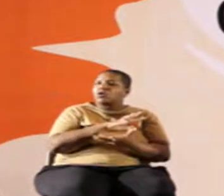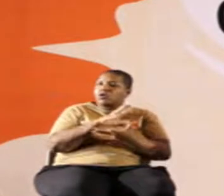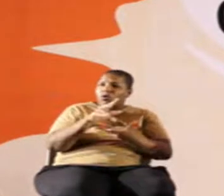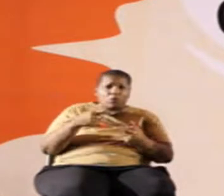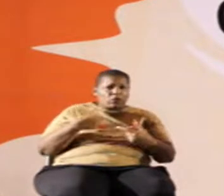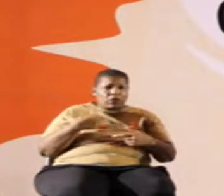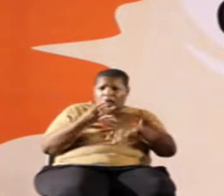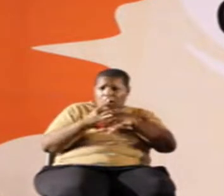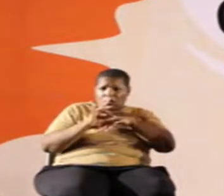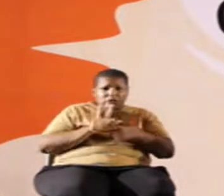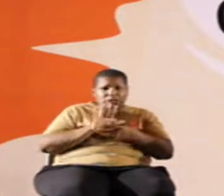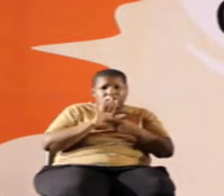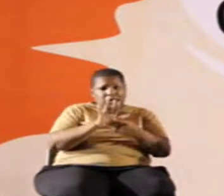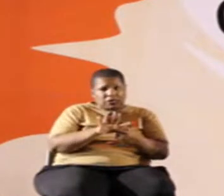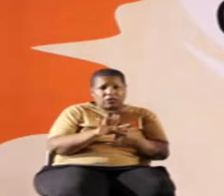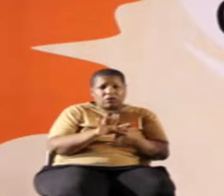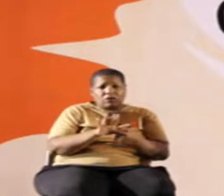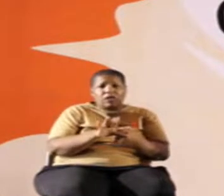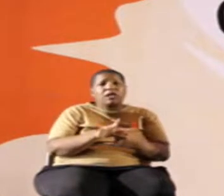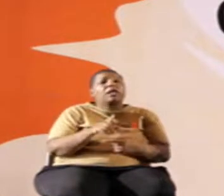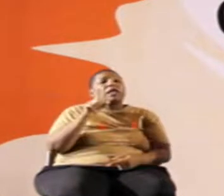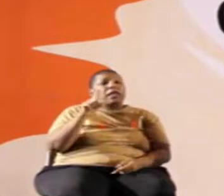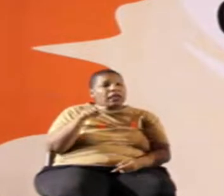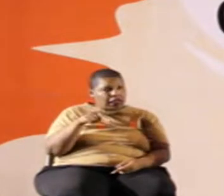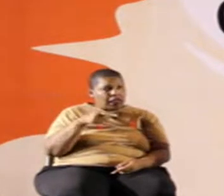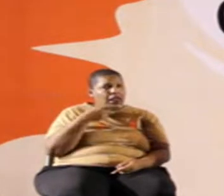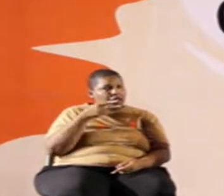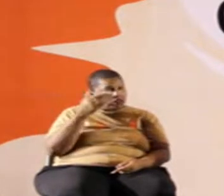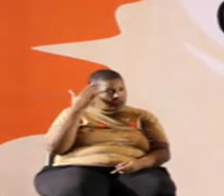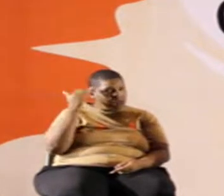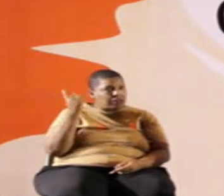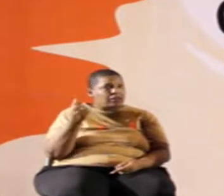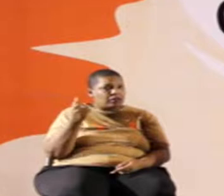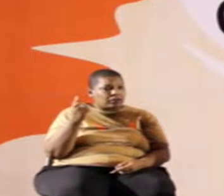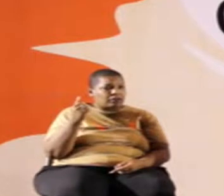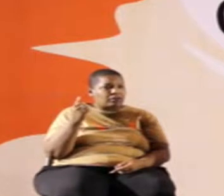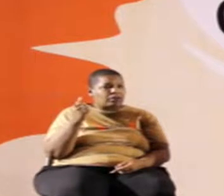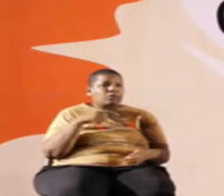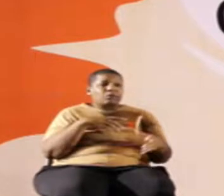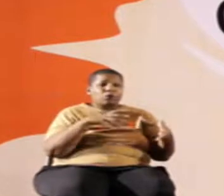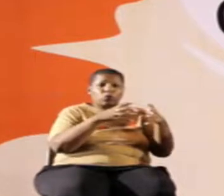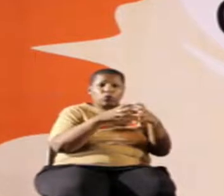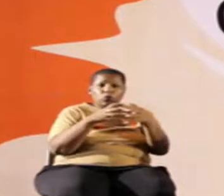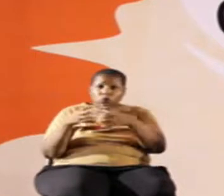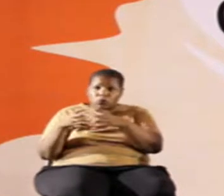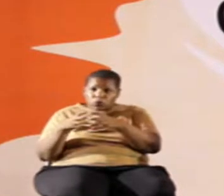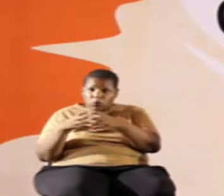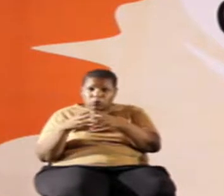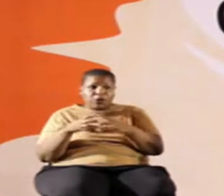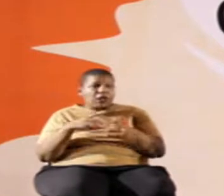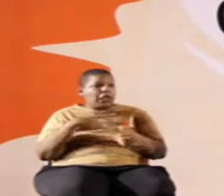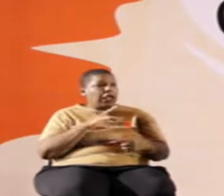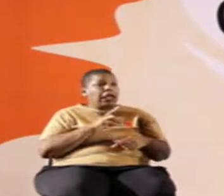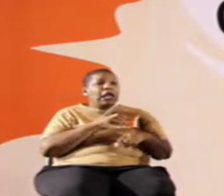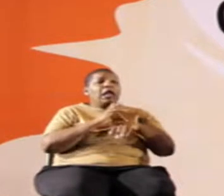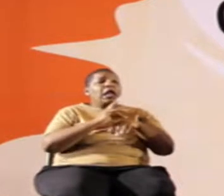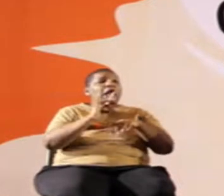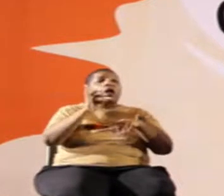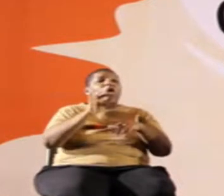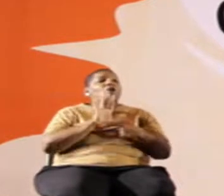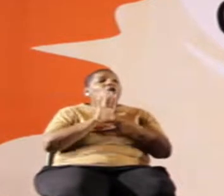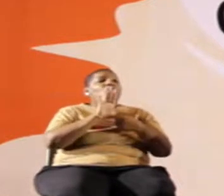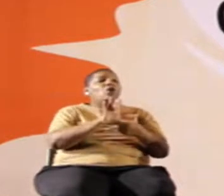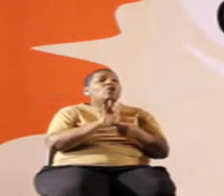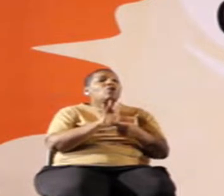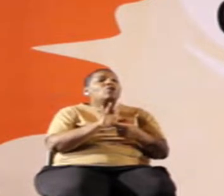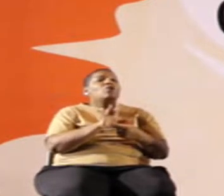ostentação, não é? E ostentam, e os grupos hegemônicos ostentam seu poderio não apenas com